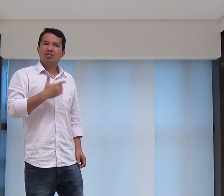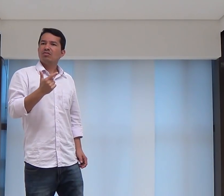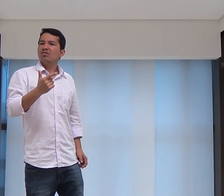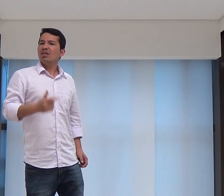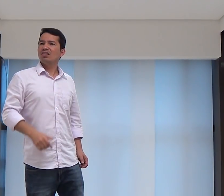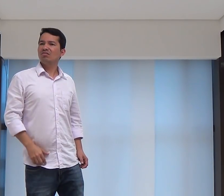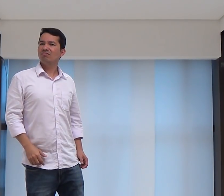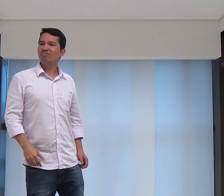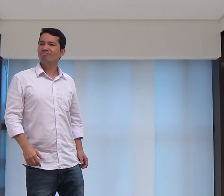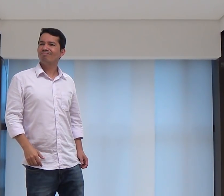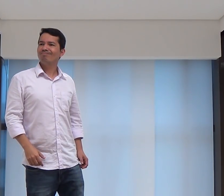isso e se entristece.